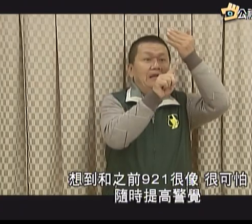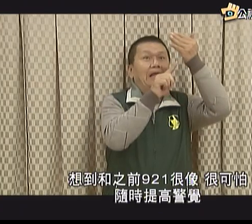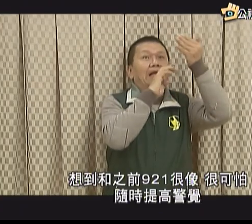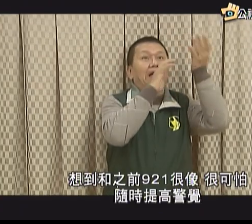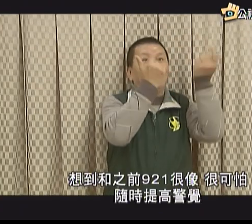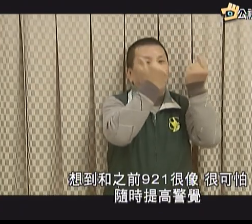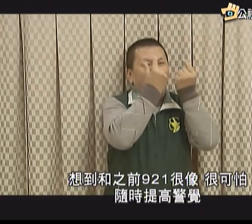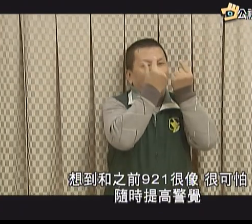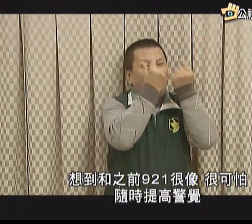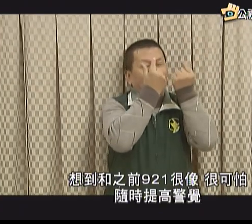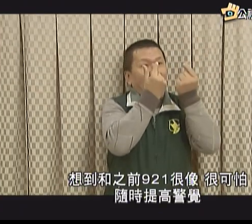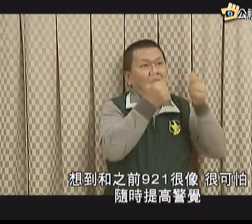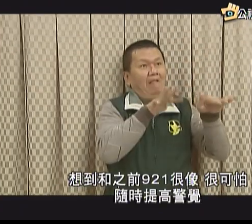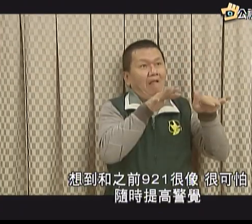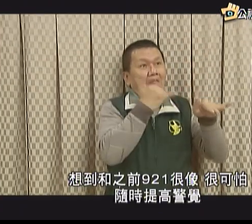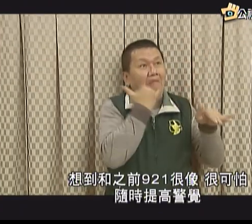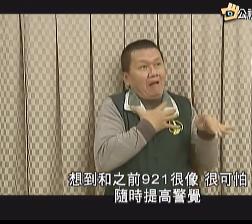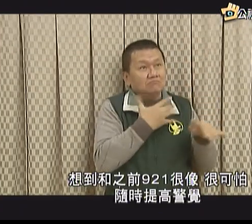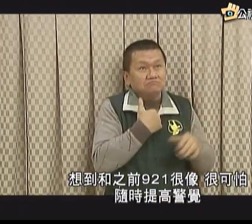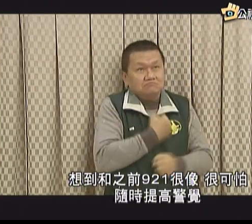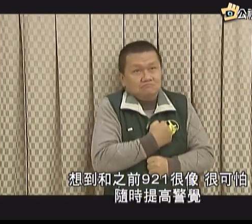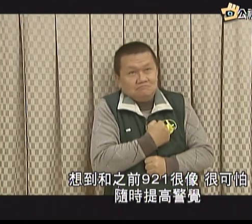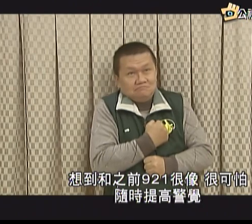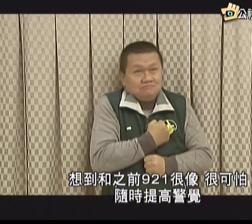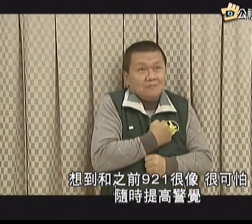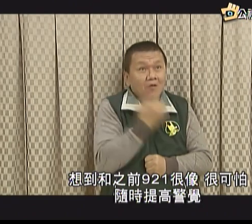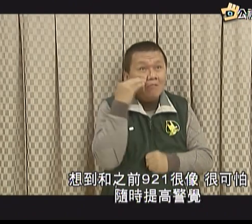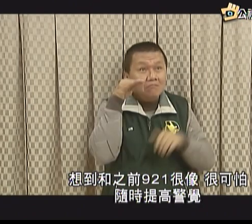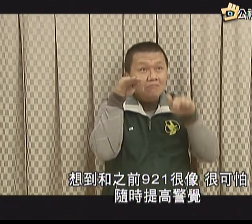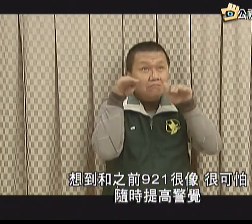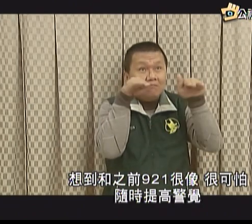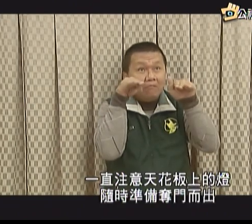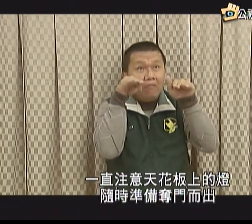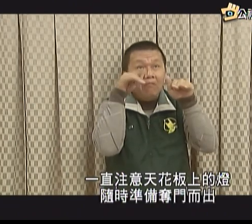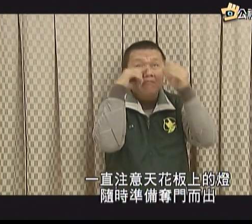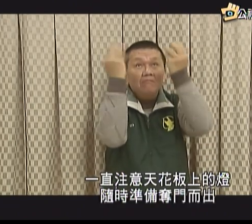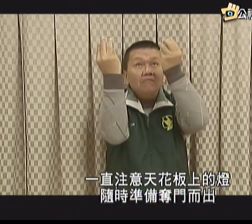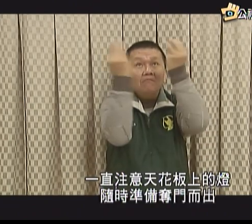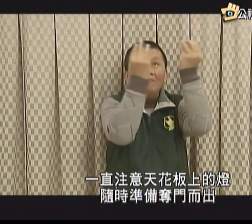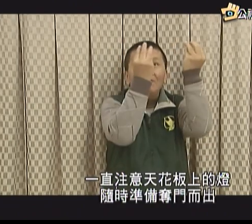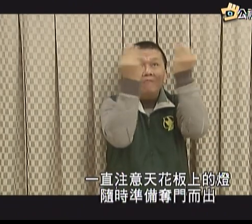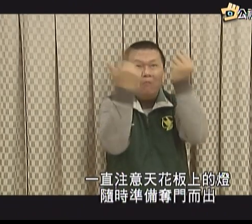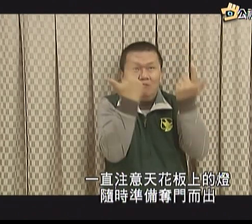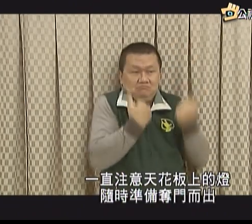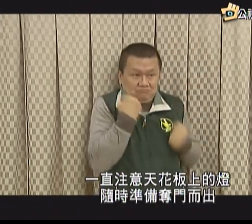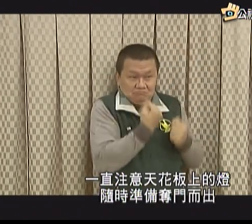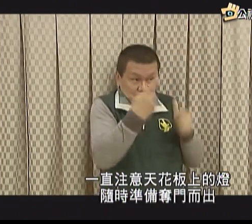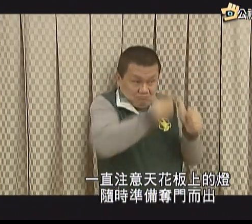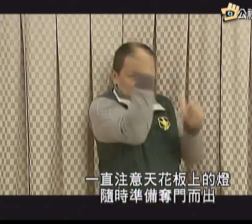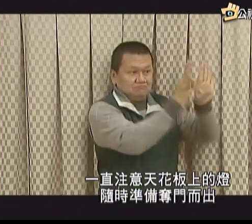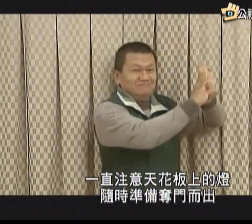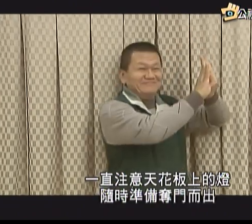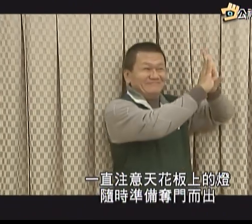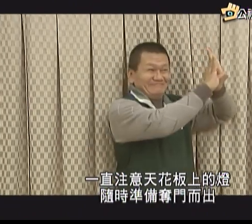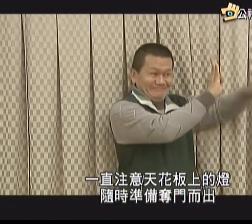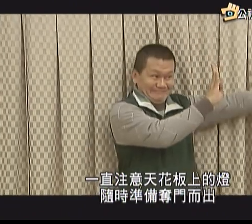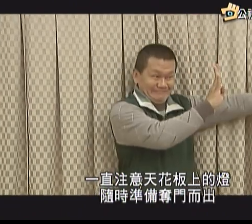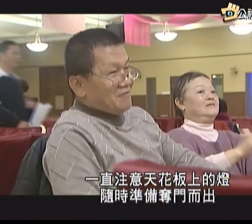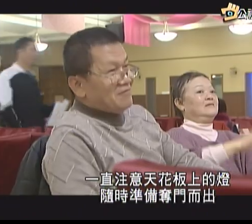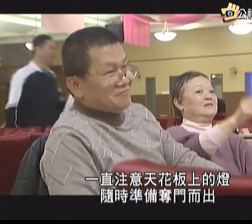之前921很像，很可怕，随时提高警觉，一直注意天花板上的灯，随时准备夺门而出。 曾金